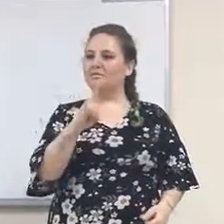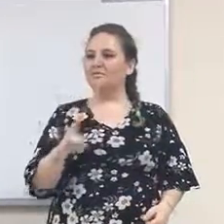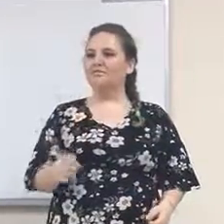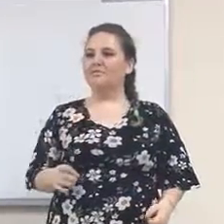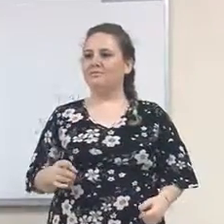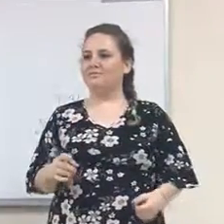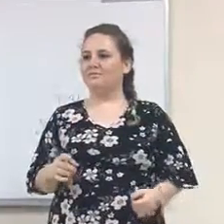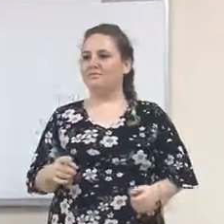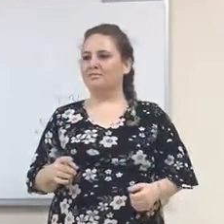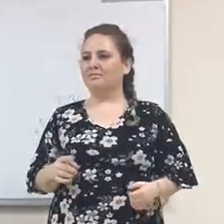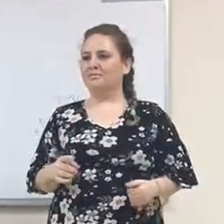kümes,